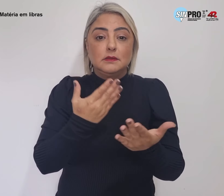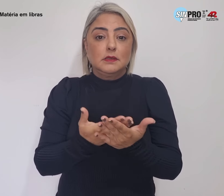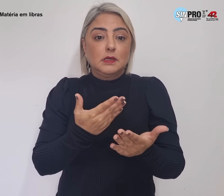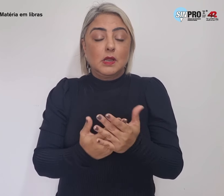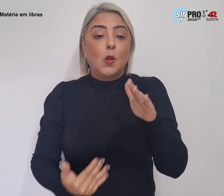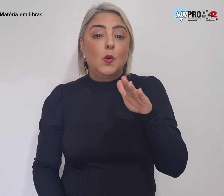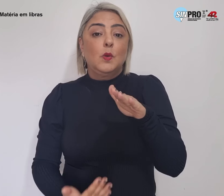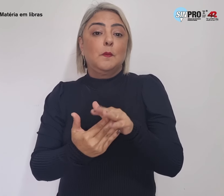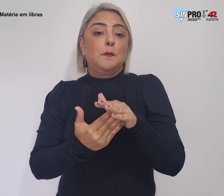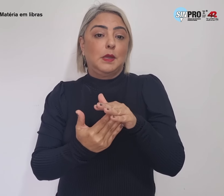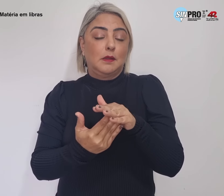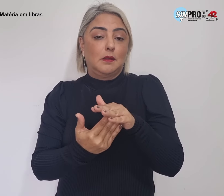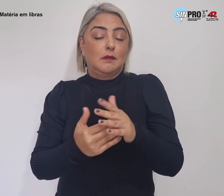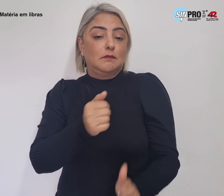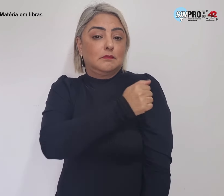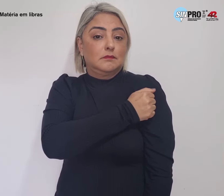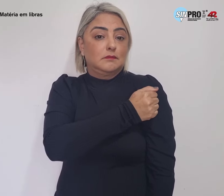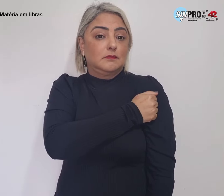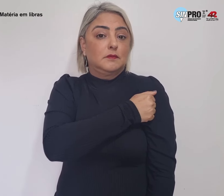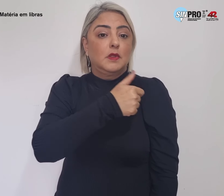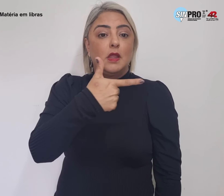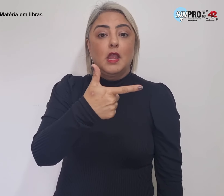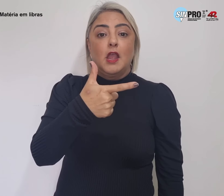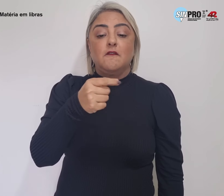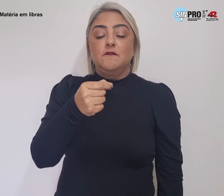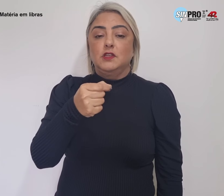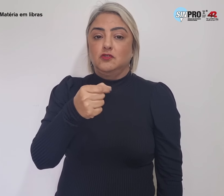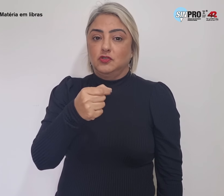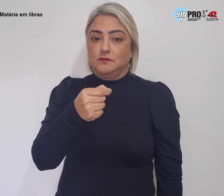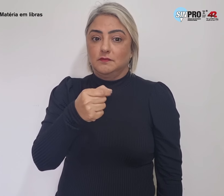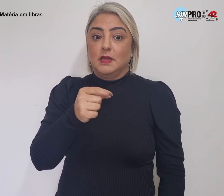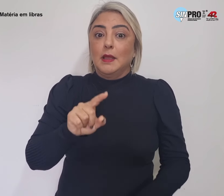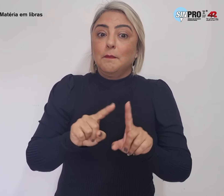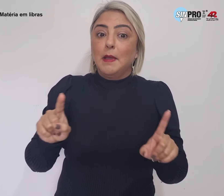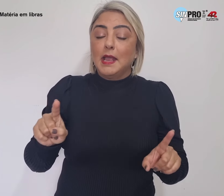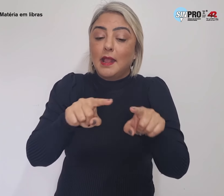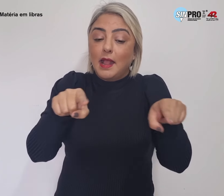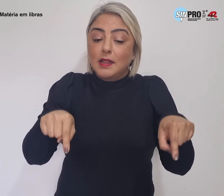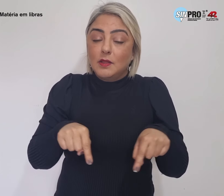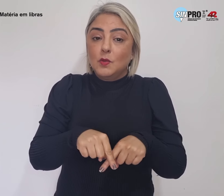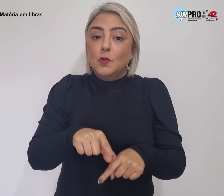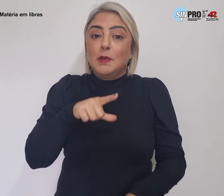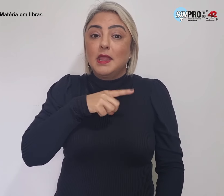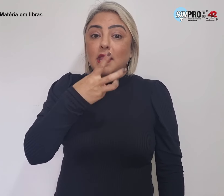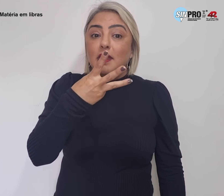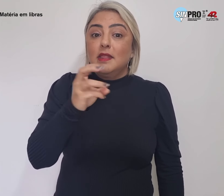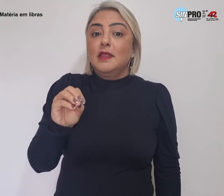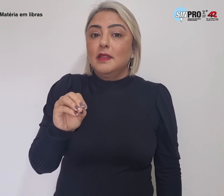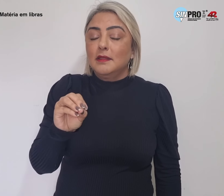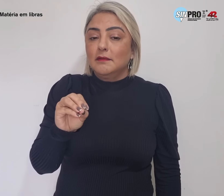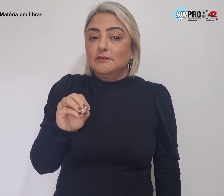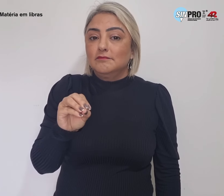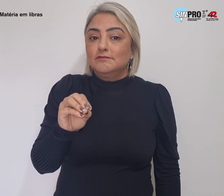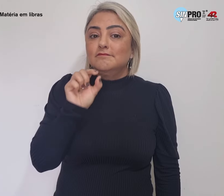é de 20 estudantes, mas a turma tem 30. Com isso, a cada dia, 10 estudantes